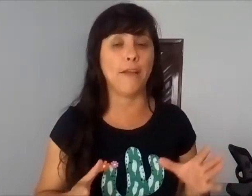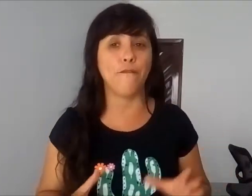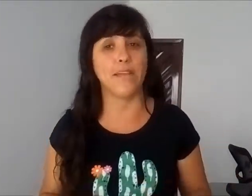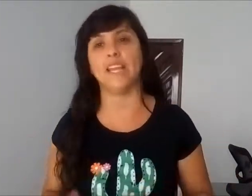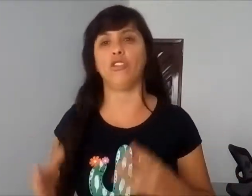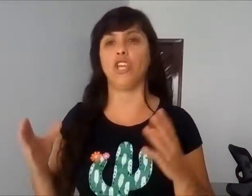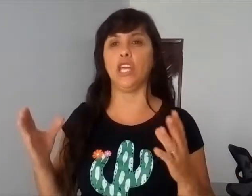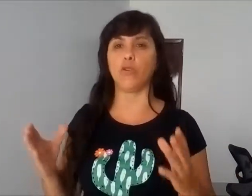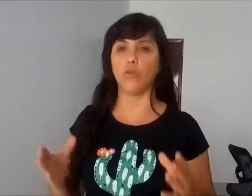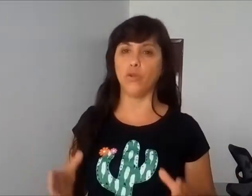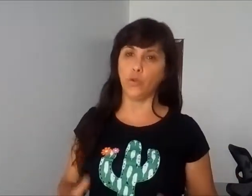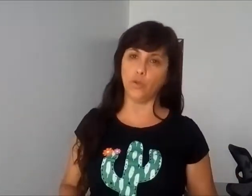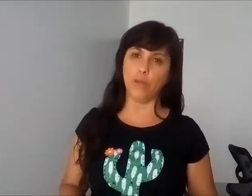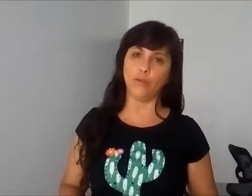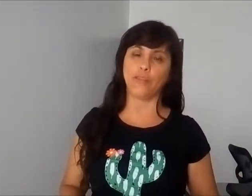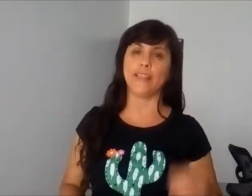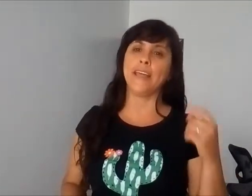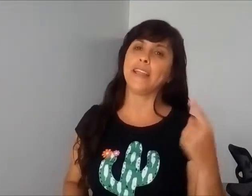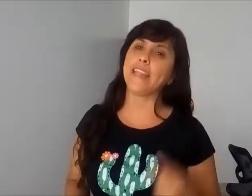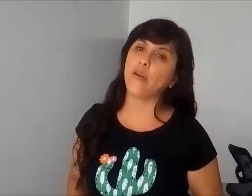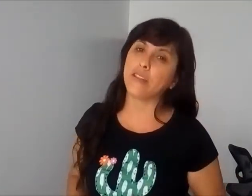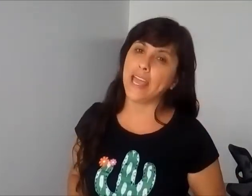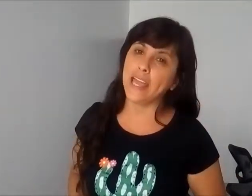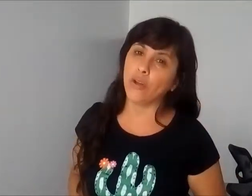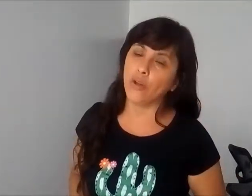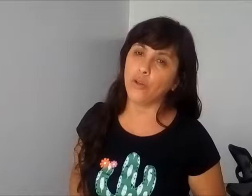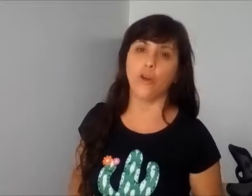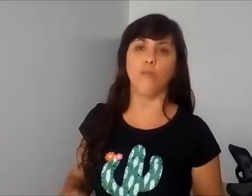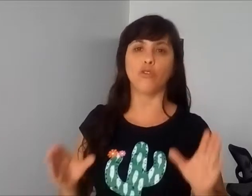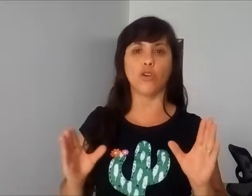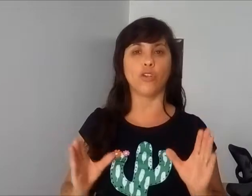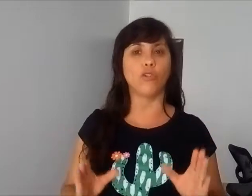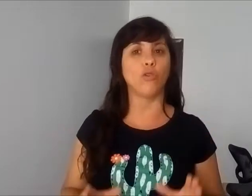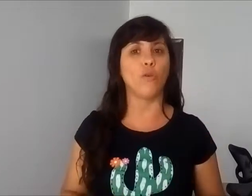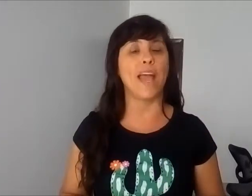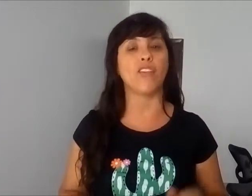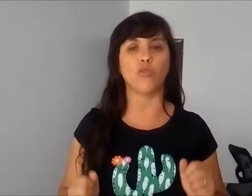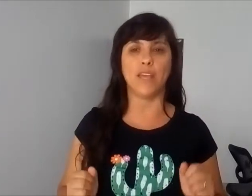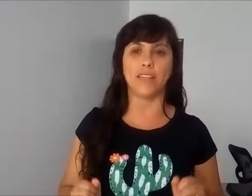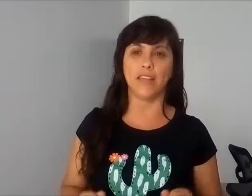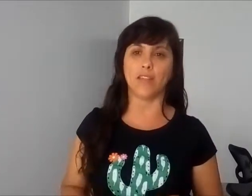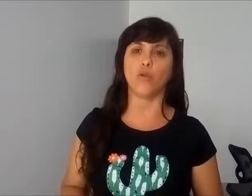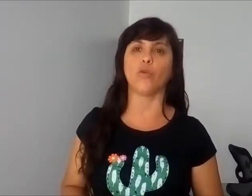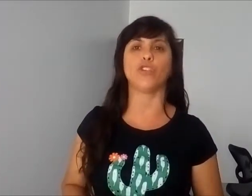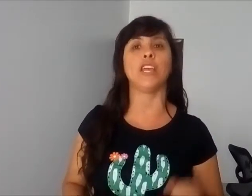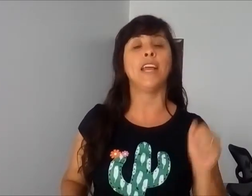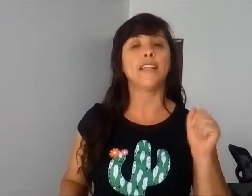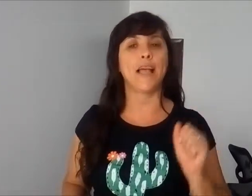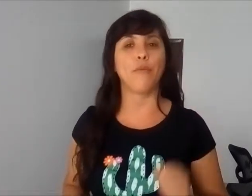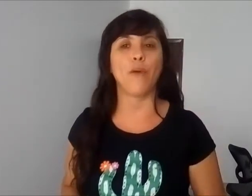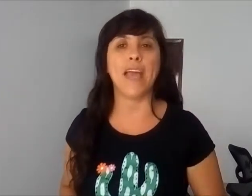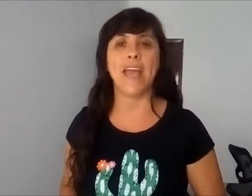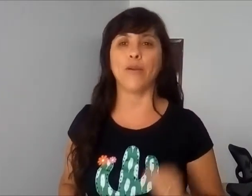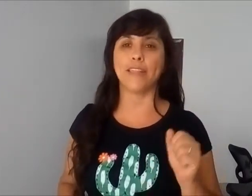pitt com número deuteronômio josué juiz cutita noel